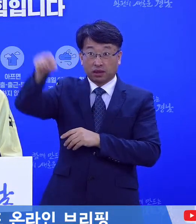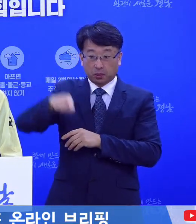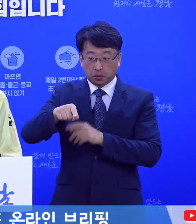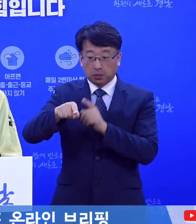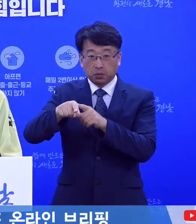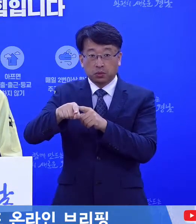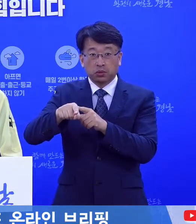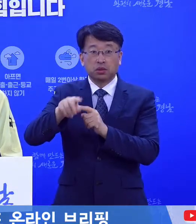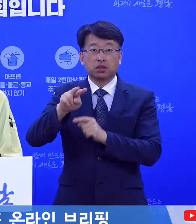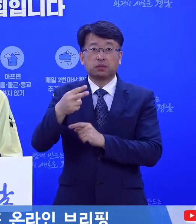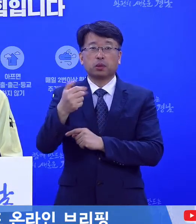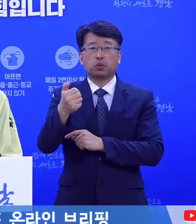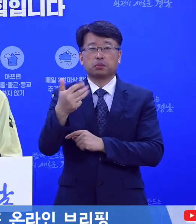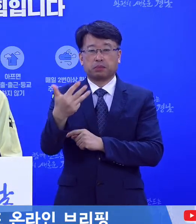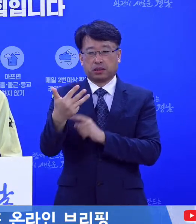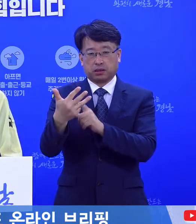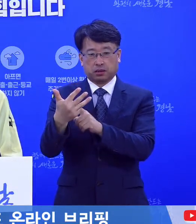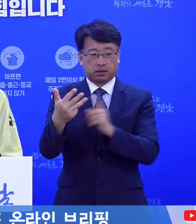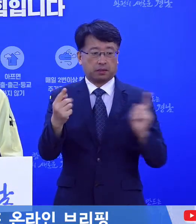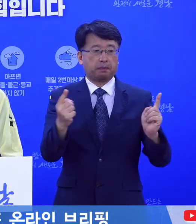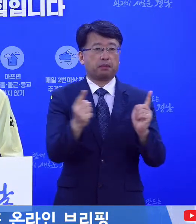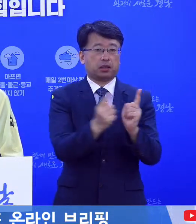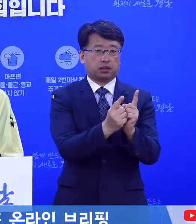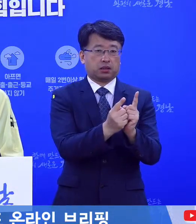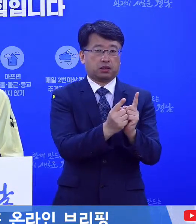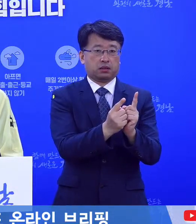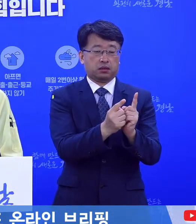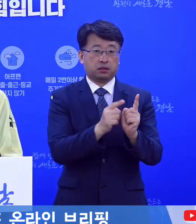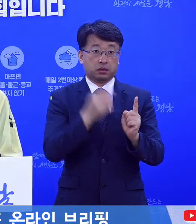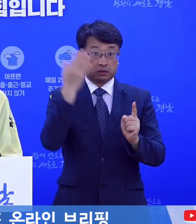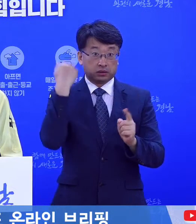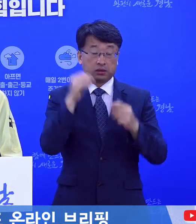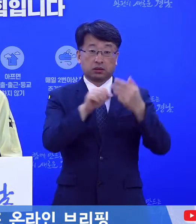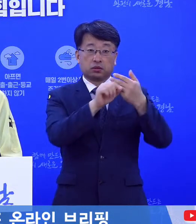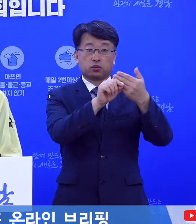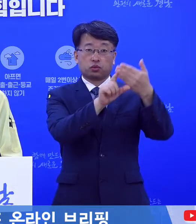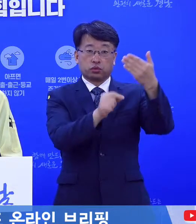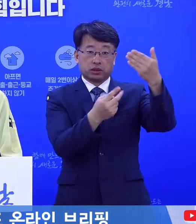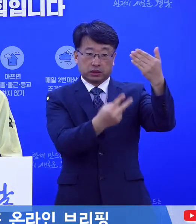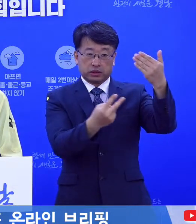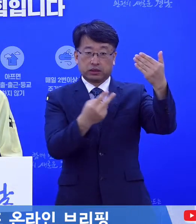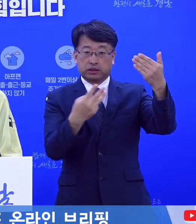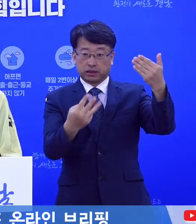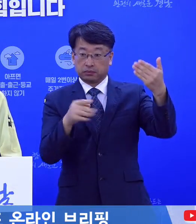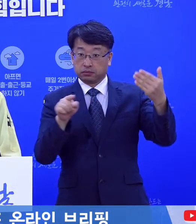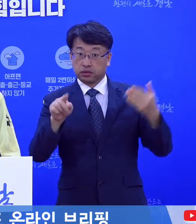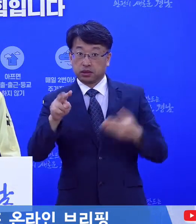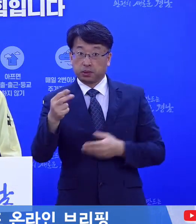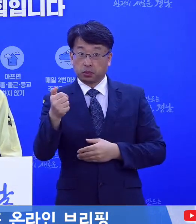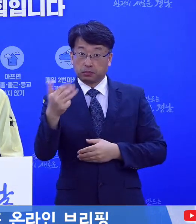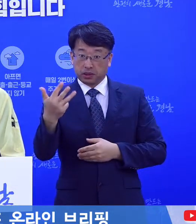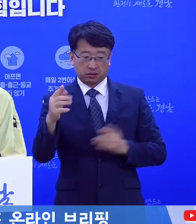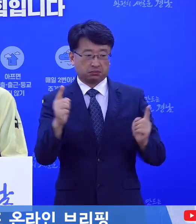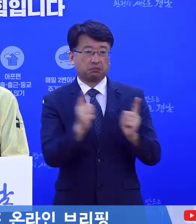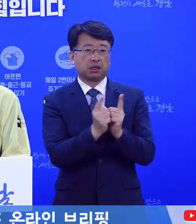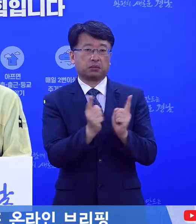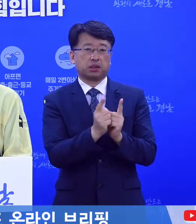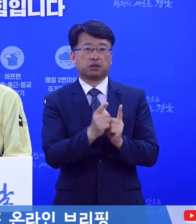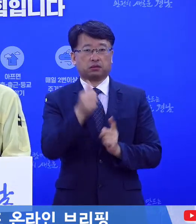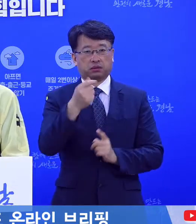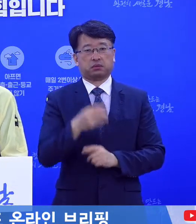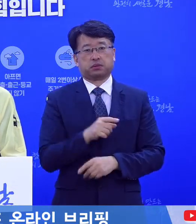경남 258번의 지인으로 지난 2일과 3일 258번과 접촉이 있었습니다.